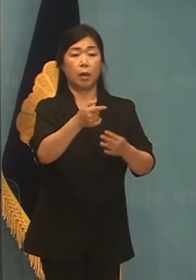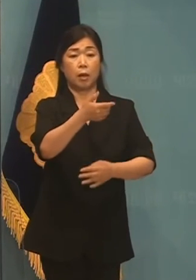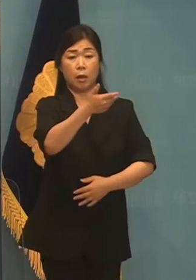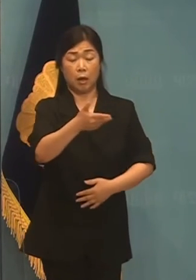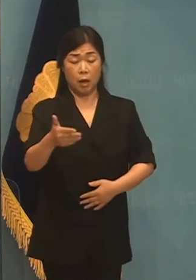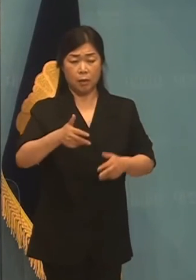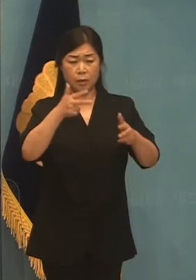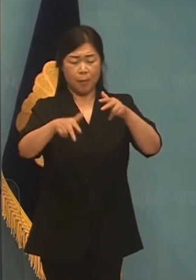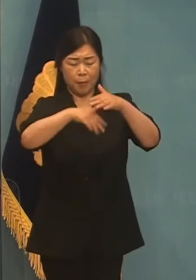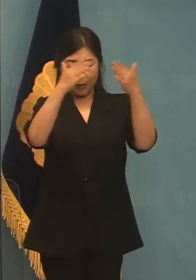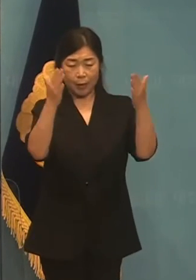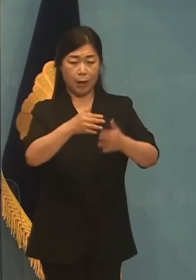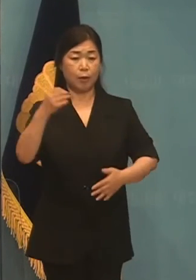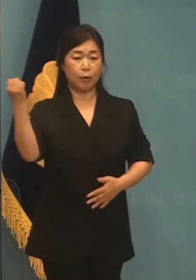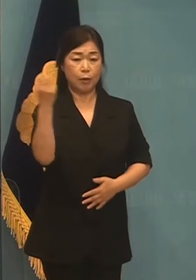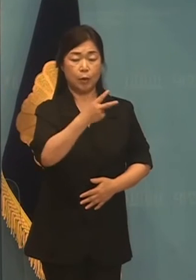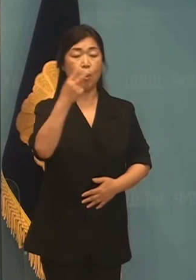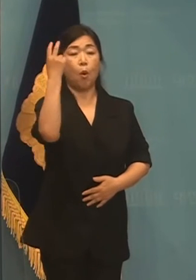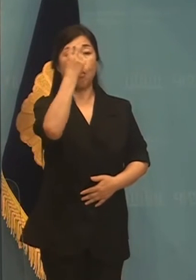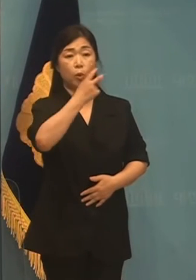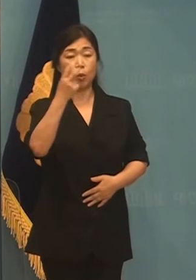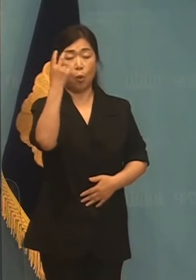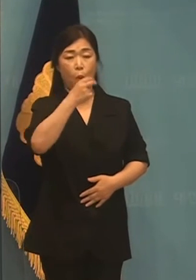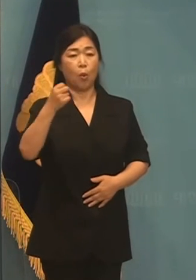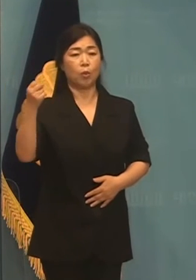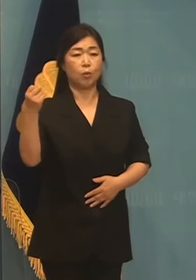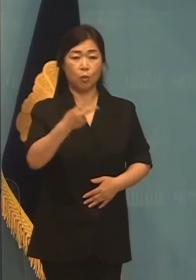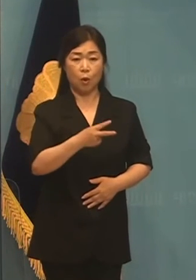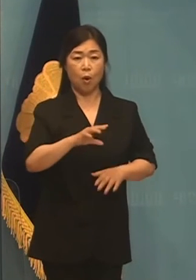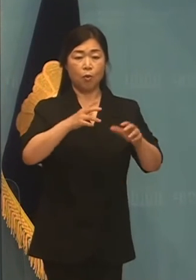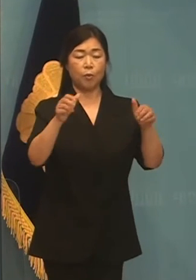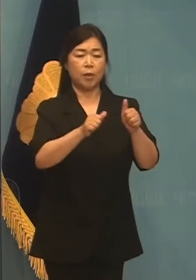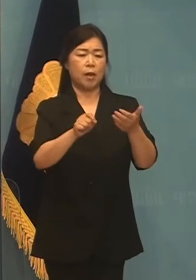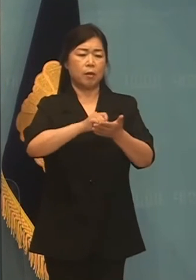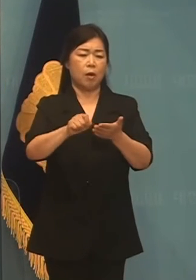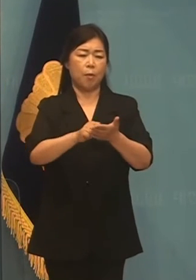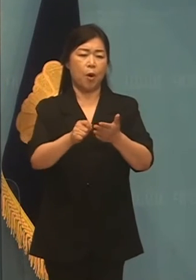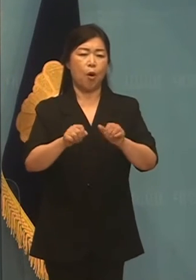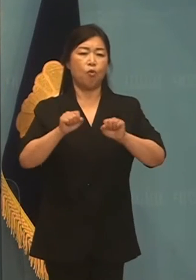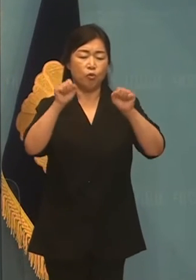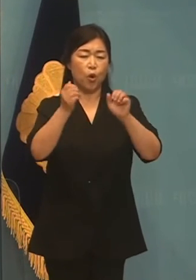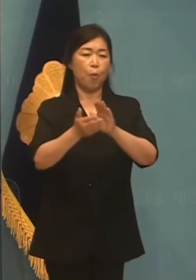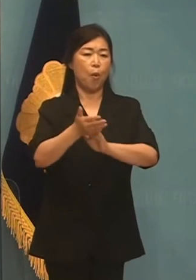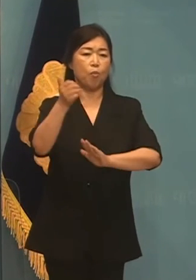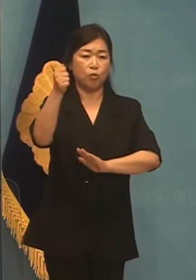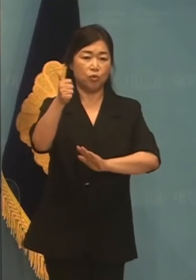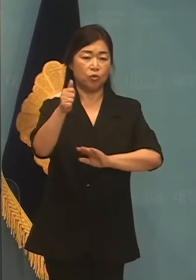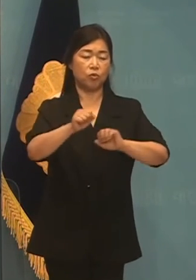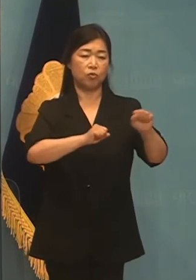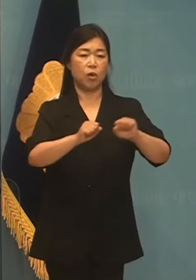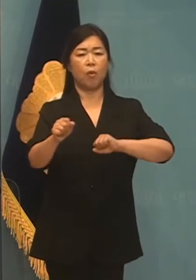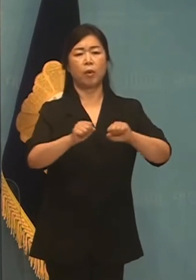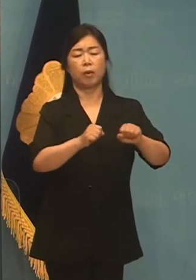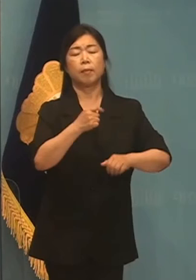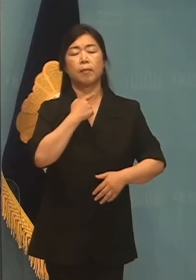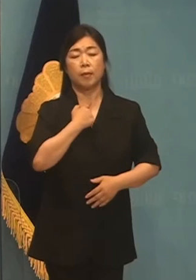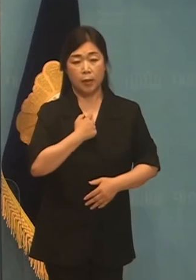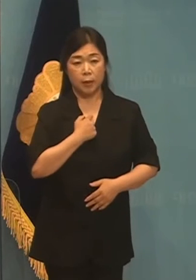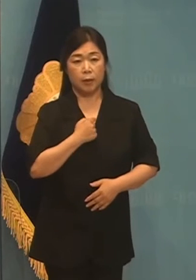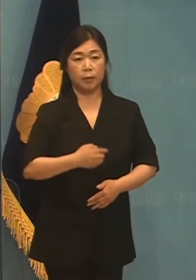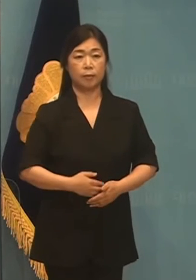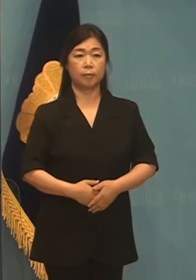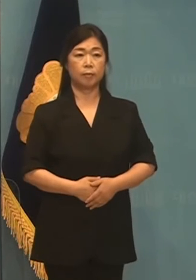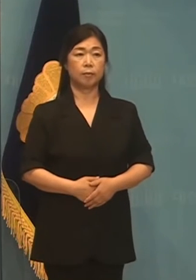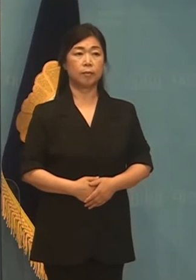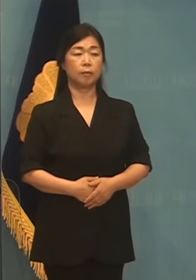4대강 사업 전면 재검토 국민 서명운동본부 집행위원 활동을 했기